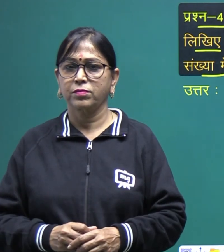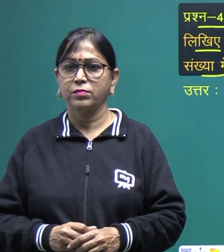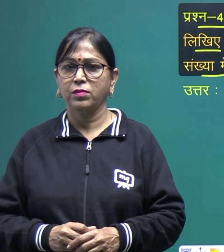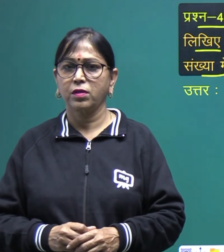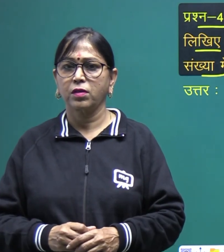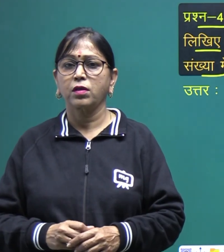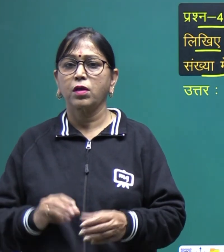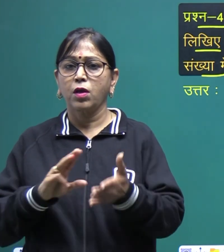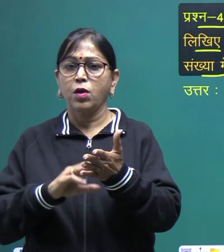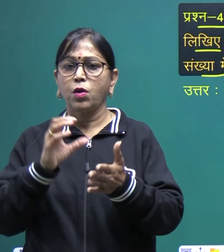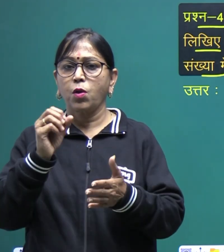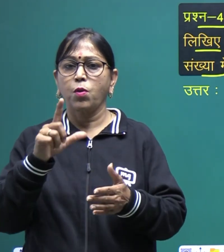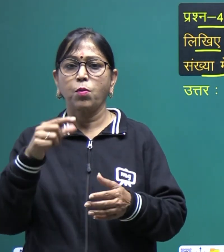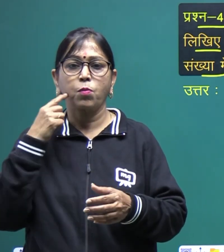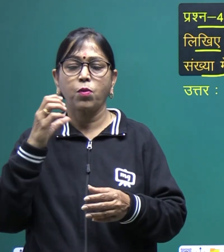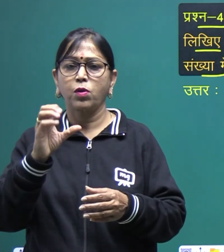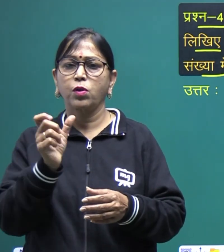अणु बनाता है।